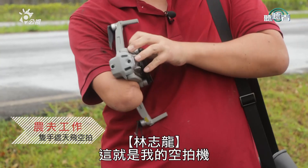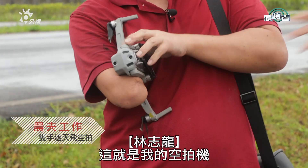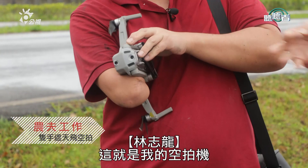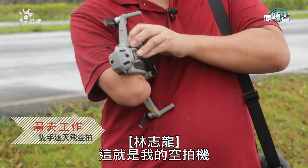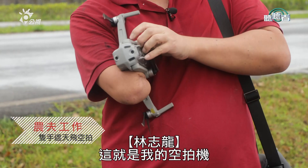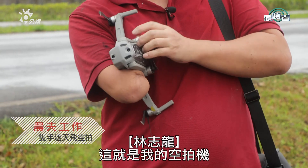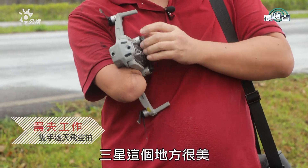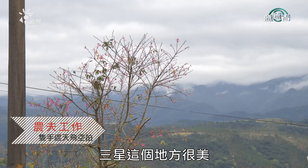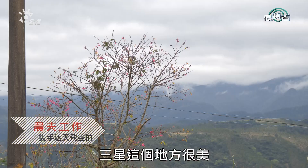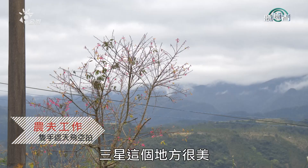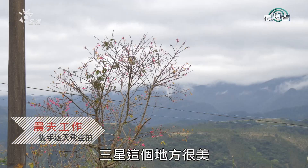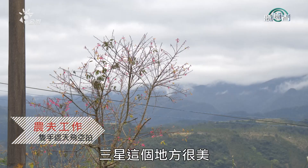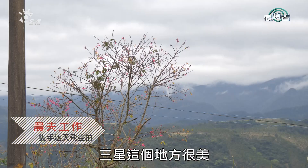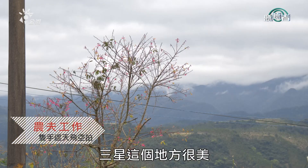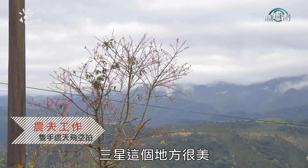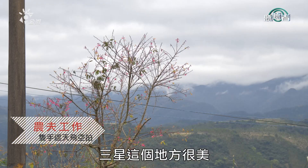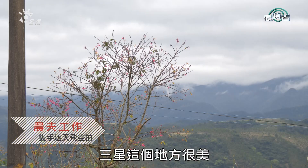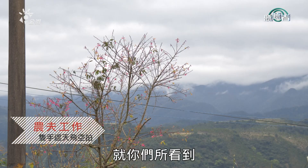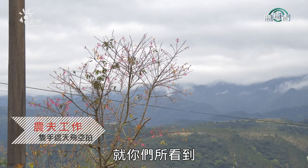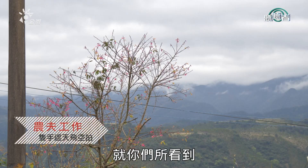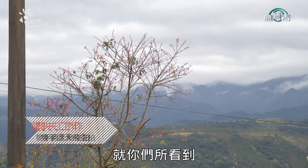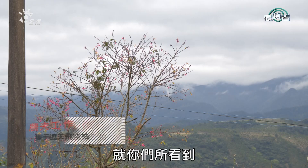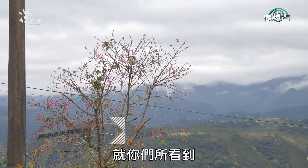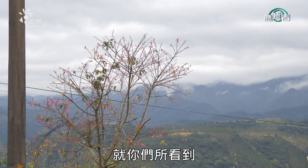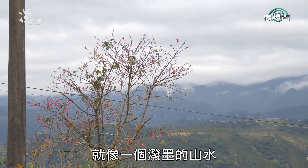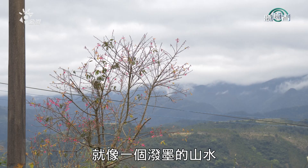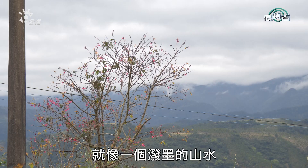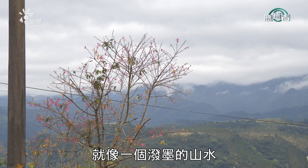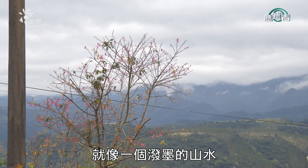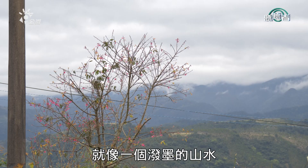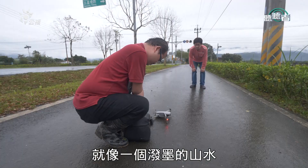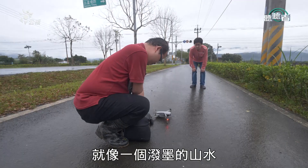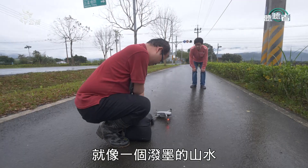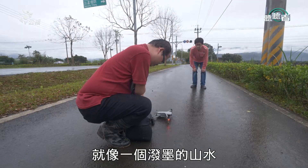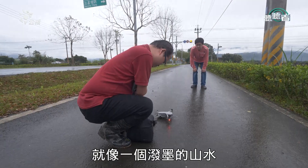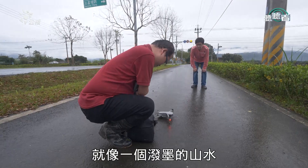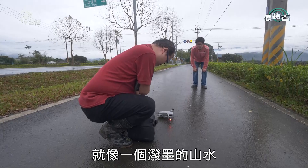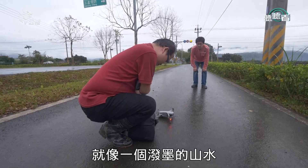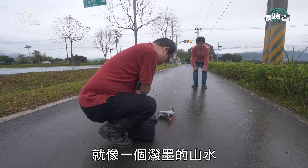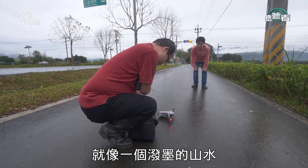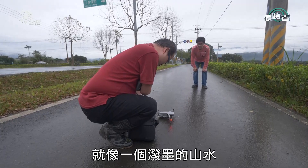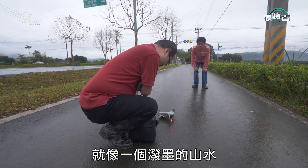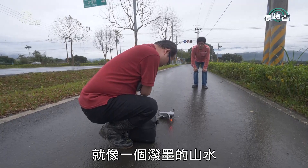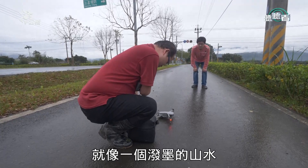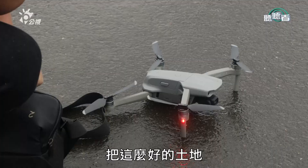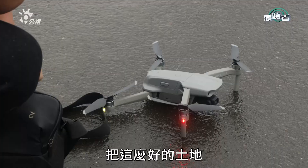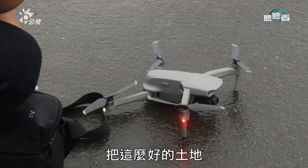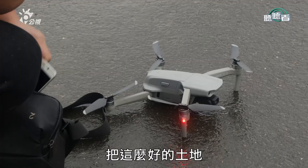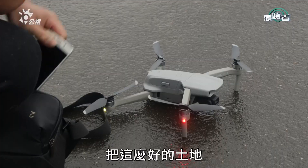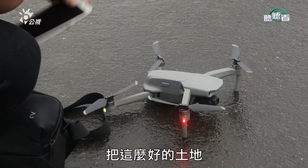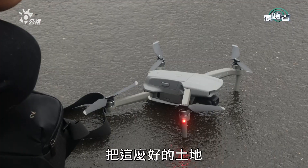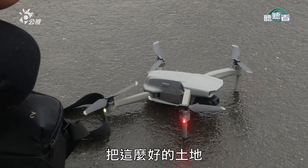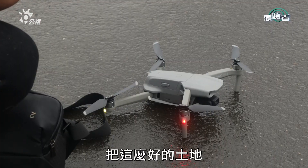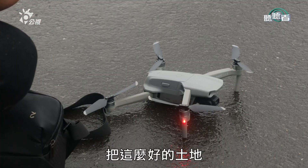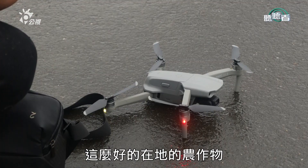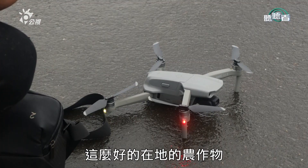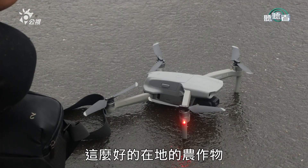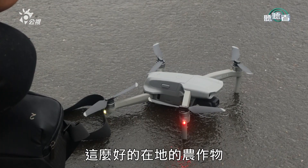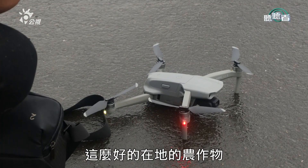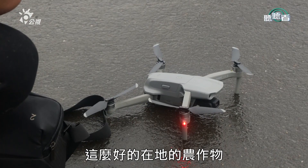机。三星这个地方很美，就是你们所看到，就像一个泼墨的山水。好、哦，把这么好的土地，这么好的